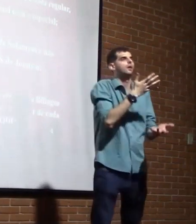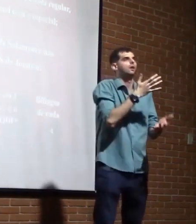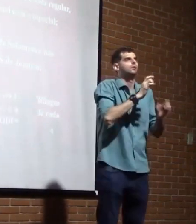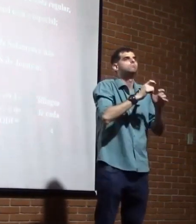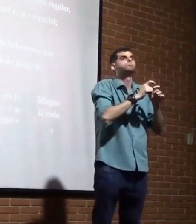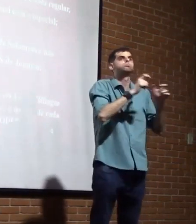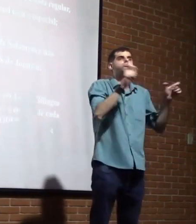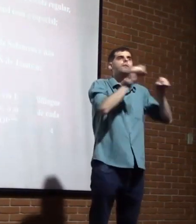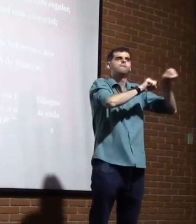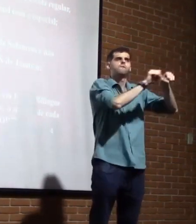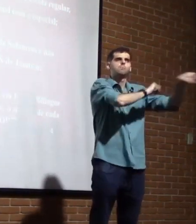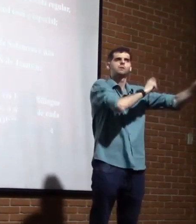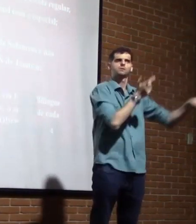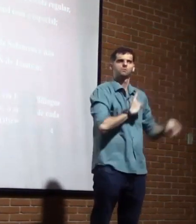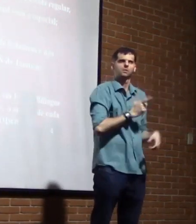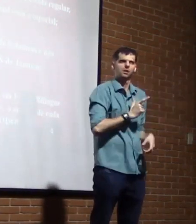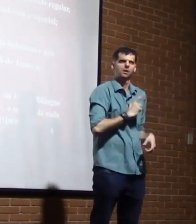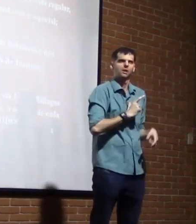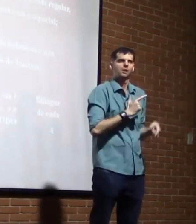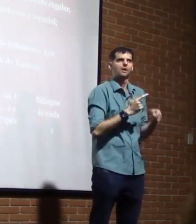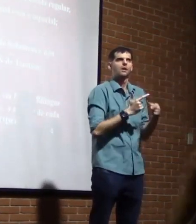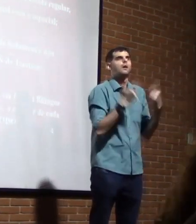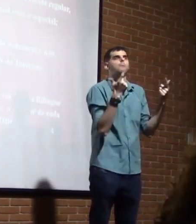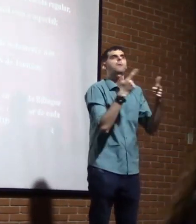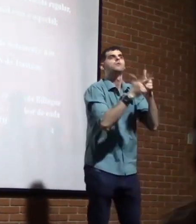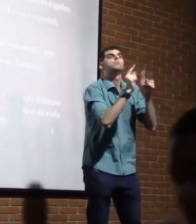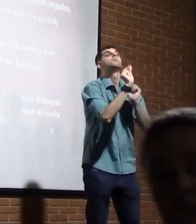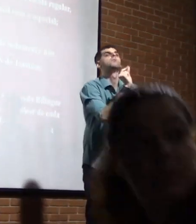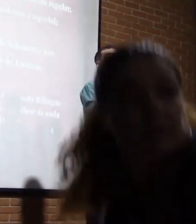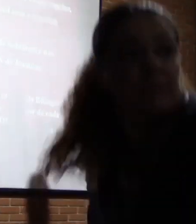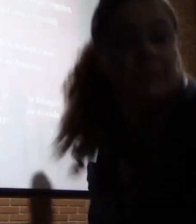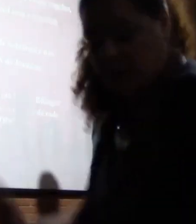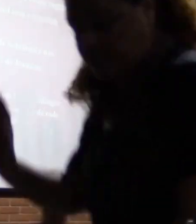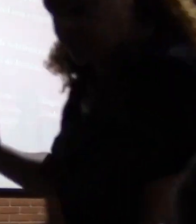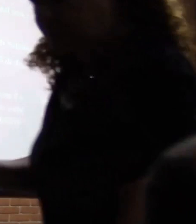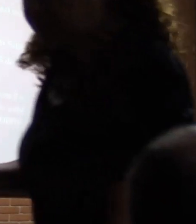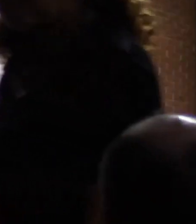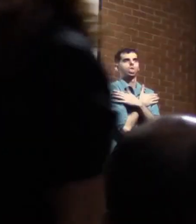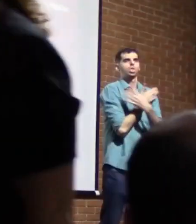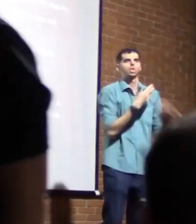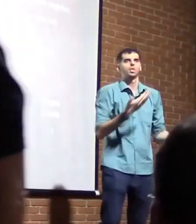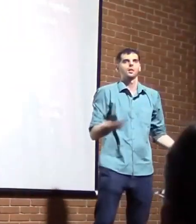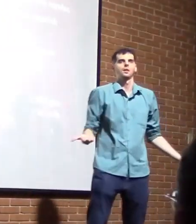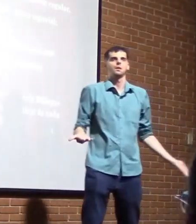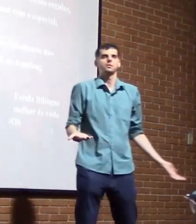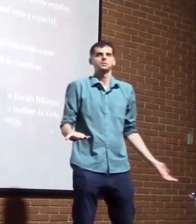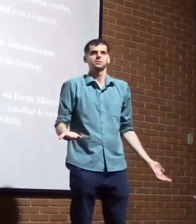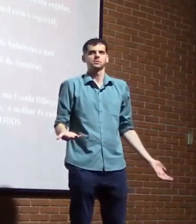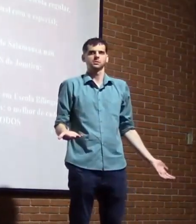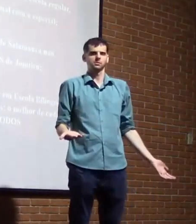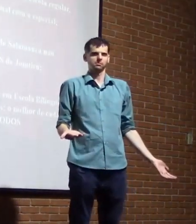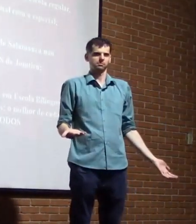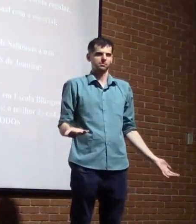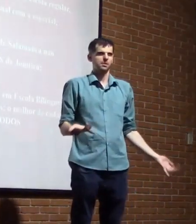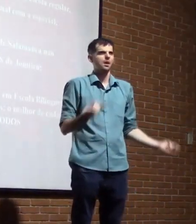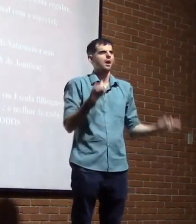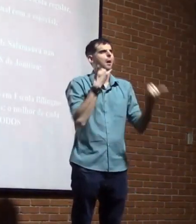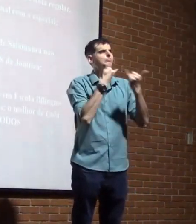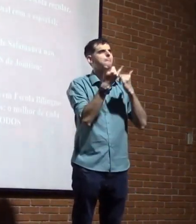ensino bilíngue, são bem poucos ainda. Faltam professores realmente formados. O problema é que muitos professores se acomodam, muitos surdos se